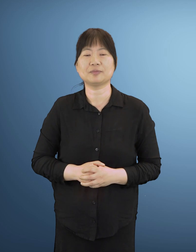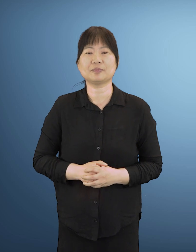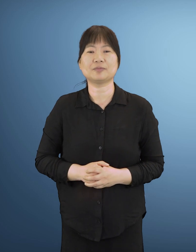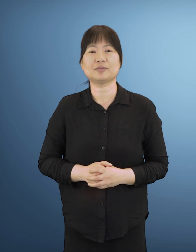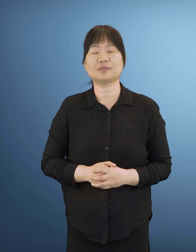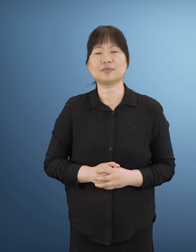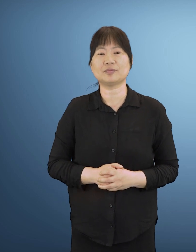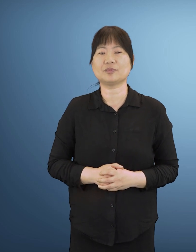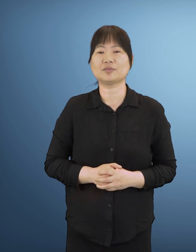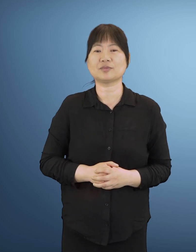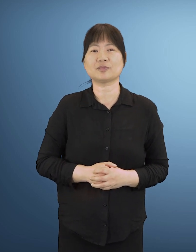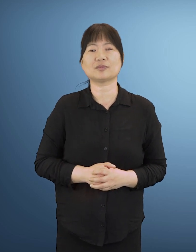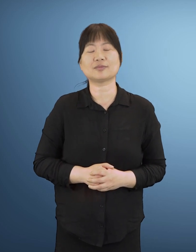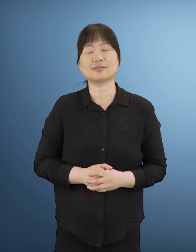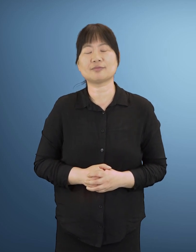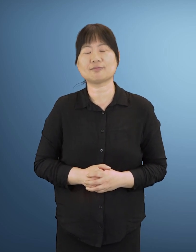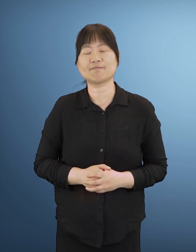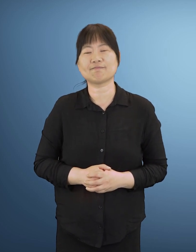같습니까?